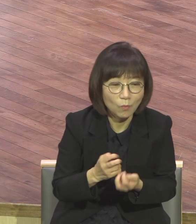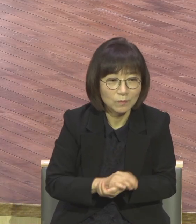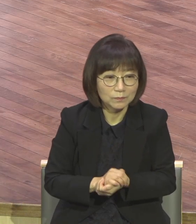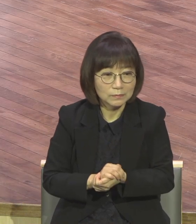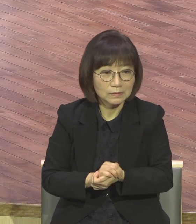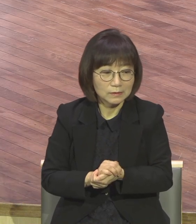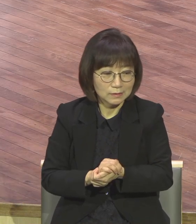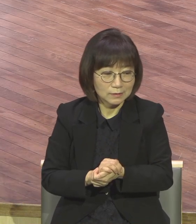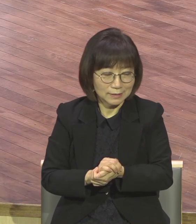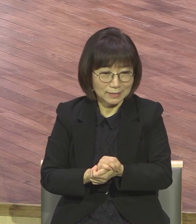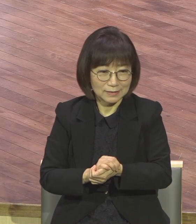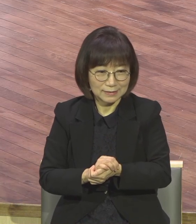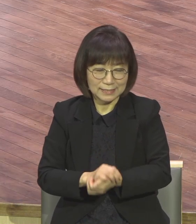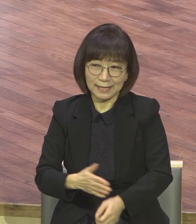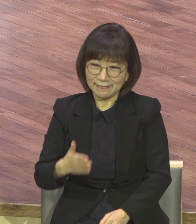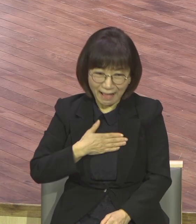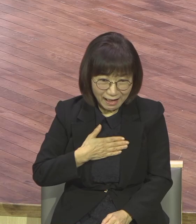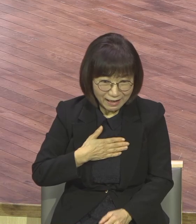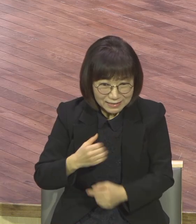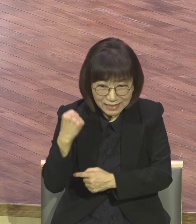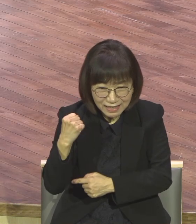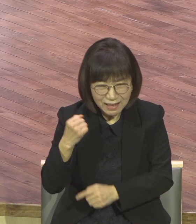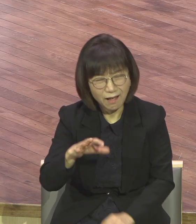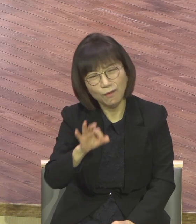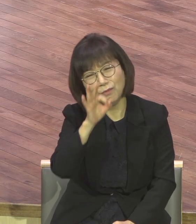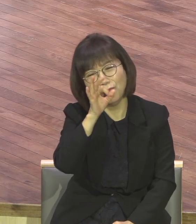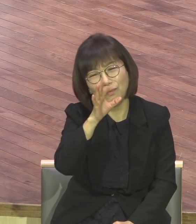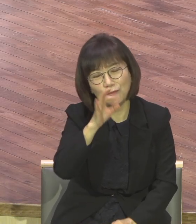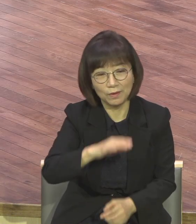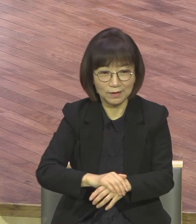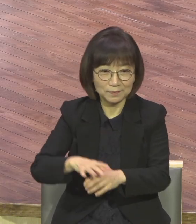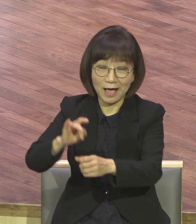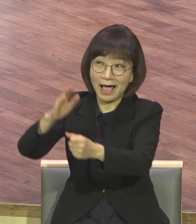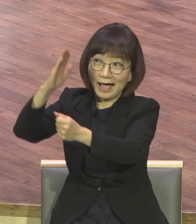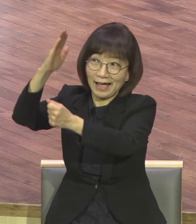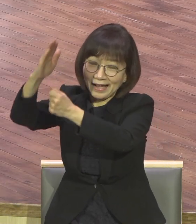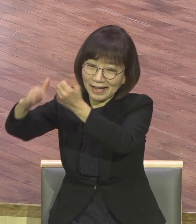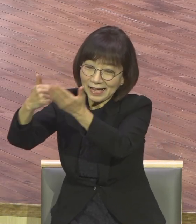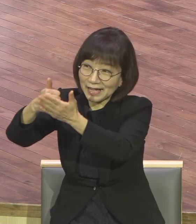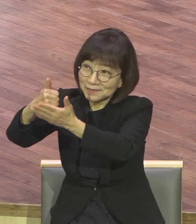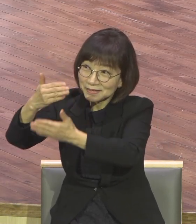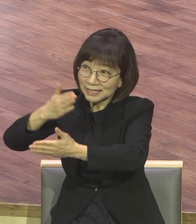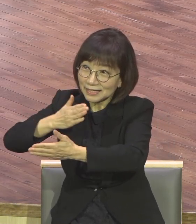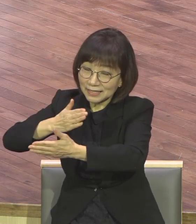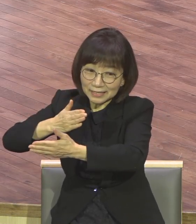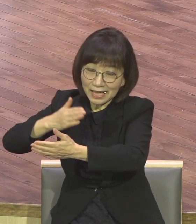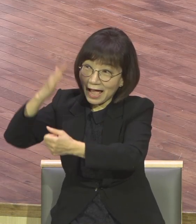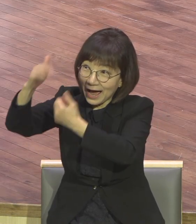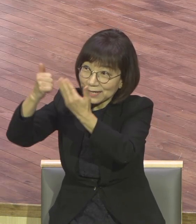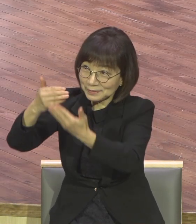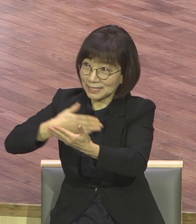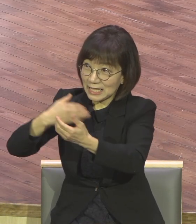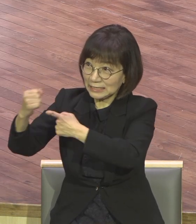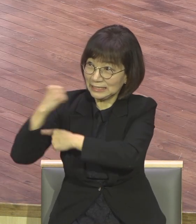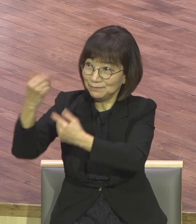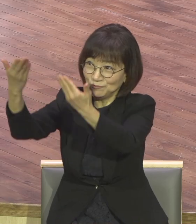그것도 하나님부터 시작돼야 돼요. 내가 못해, 아무것도 못해. 하나님께서 나에게 주신 헤븐리